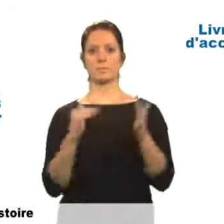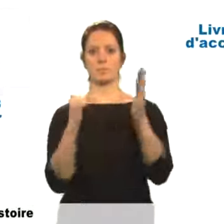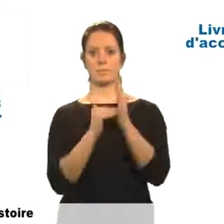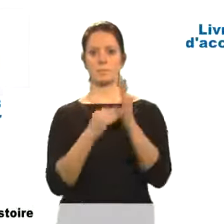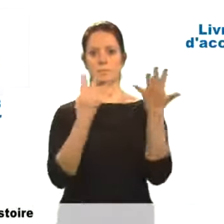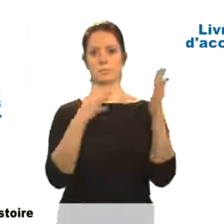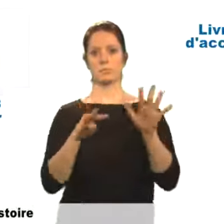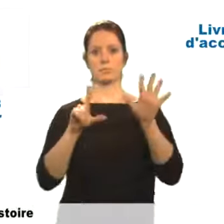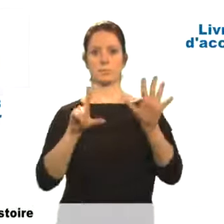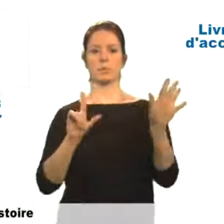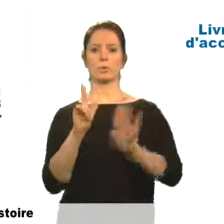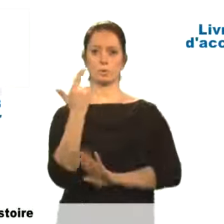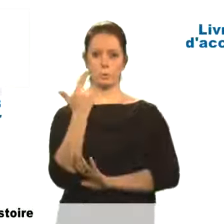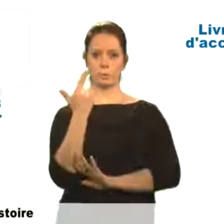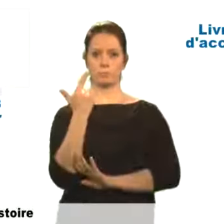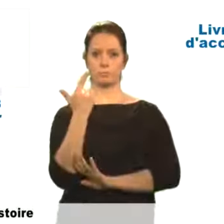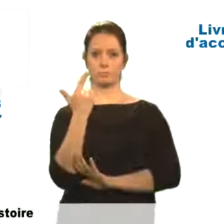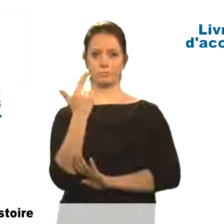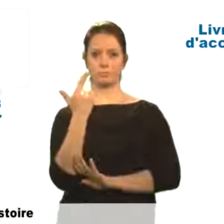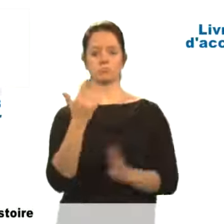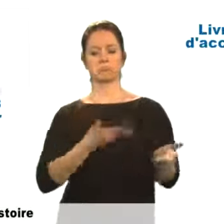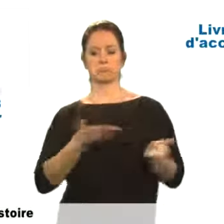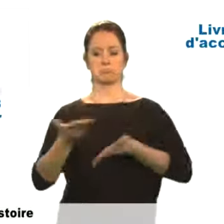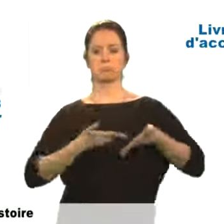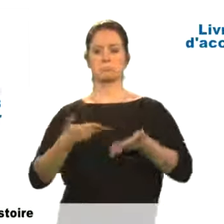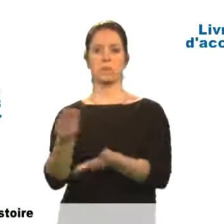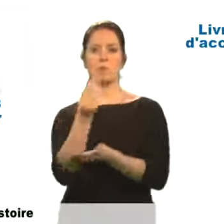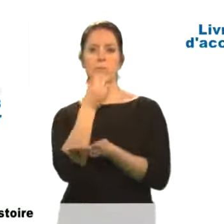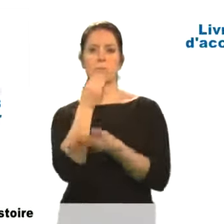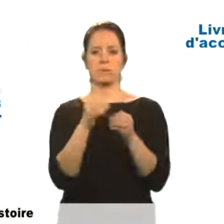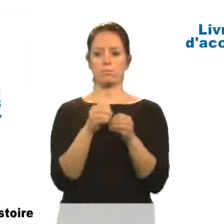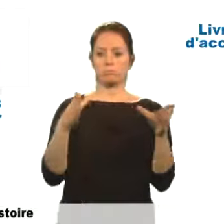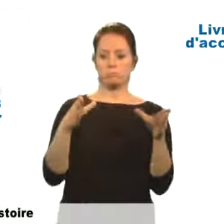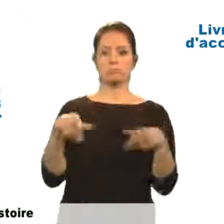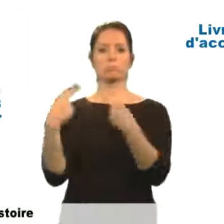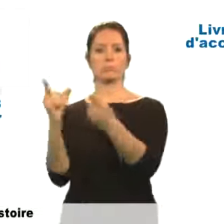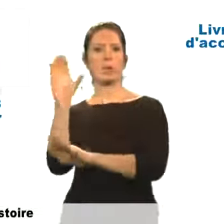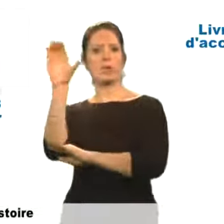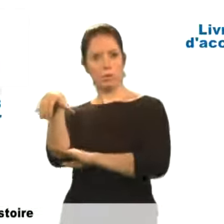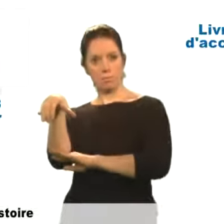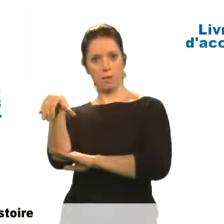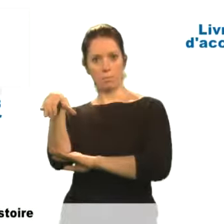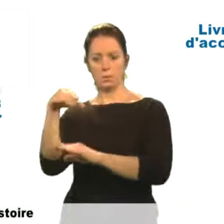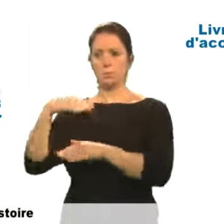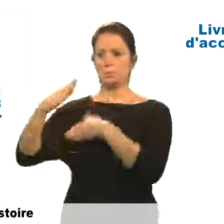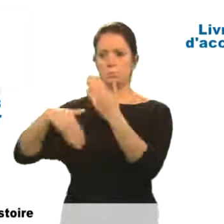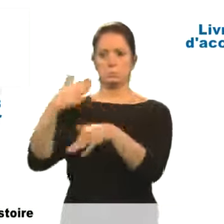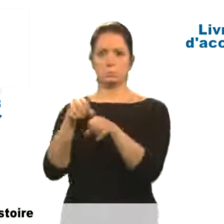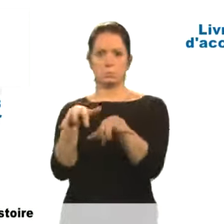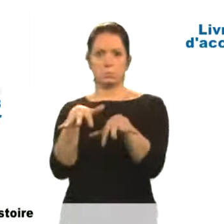1972. Extension du portage de repas à Colmar. Par la suite, cette extension se poursuivra à l'ensemble des communes